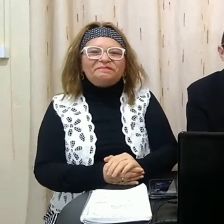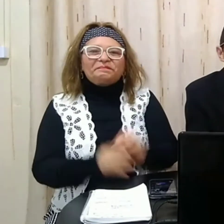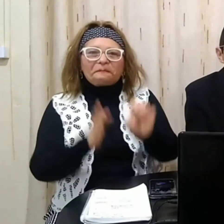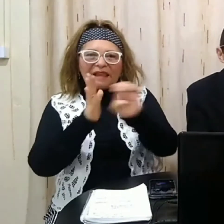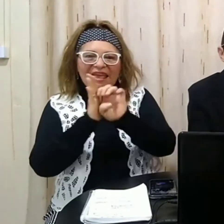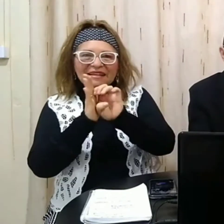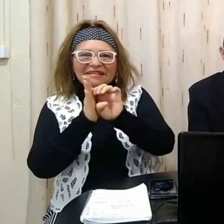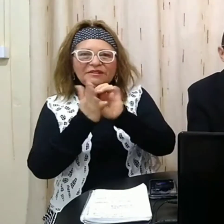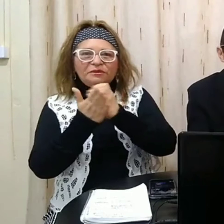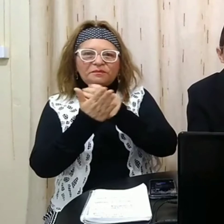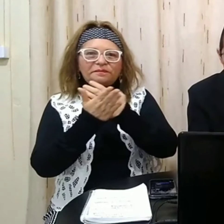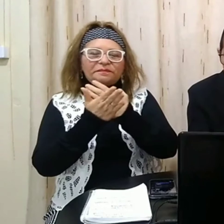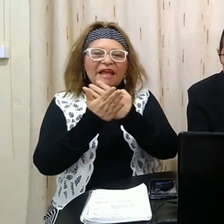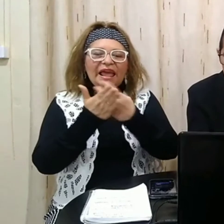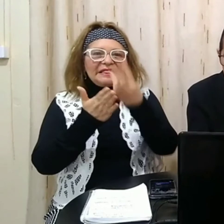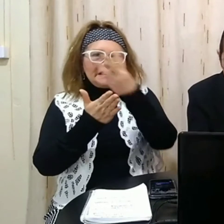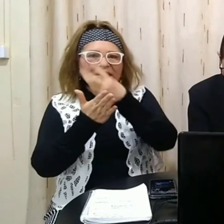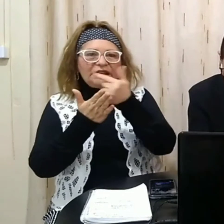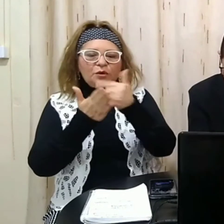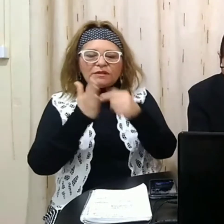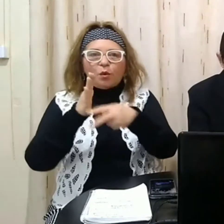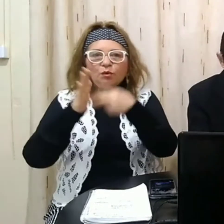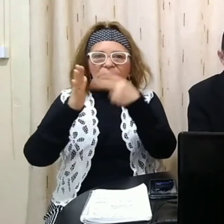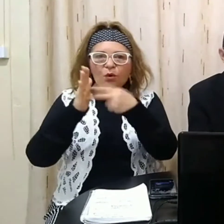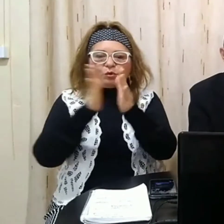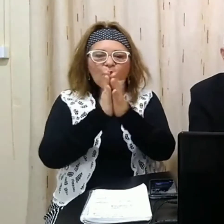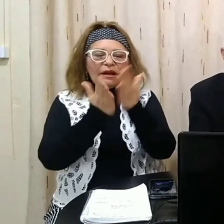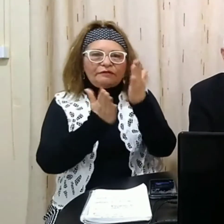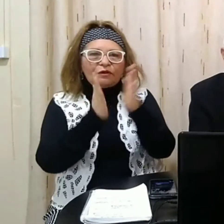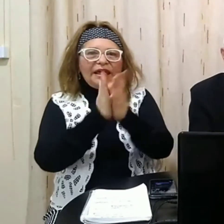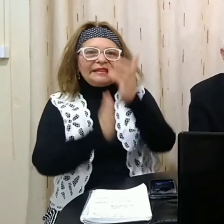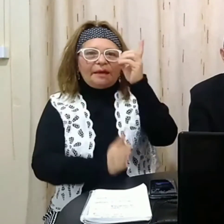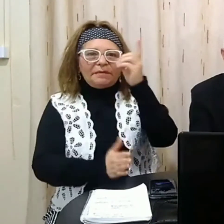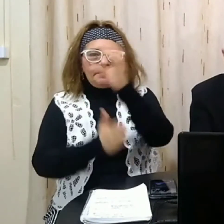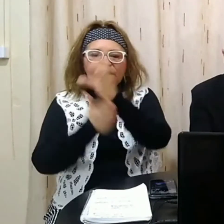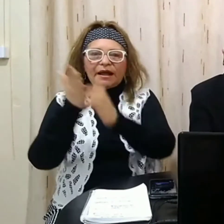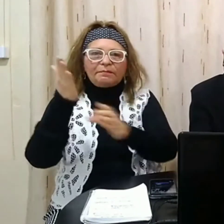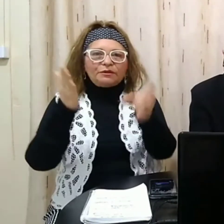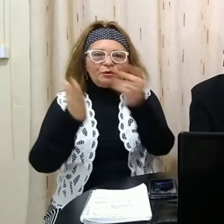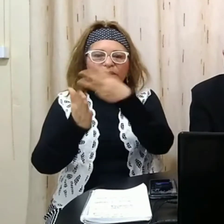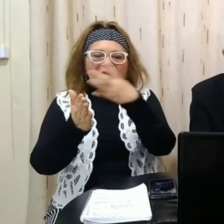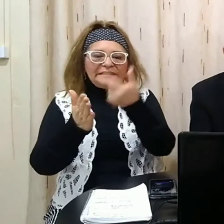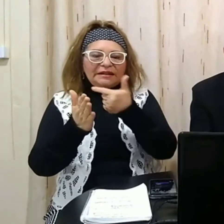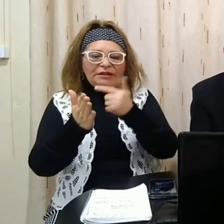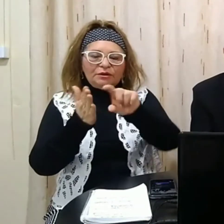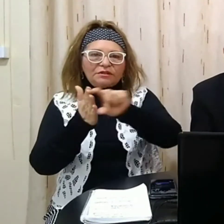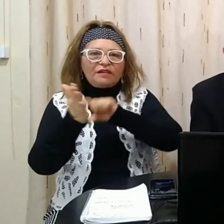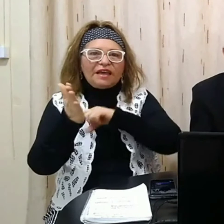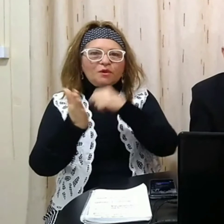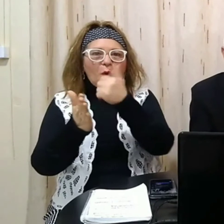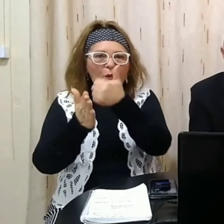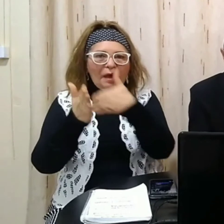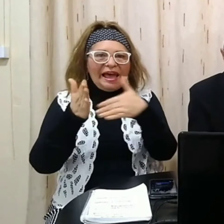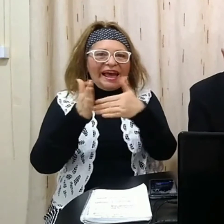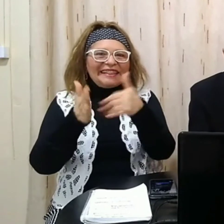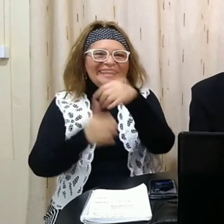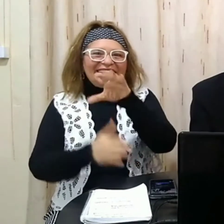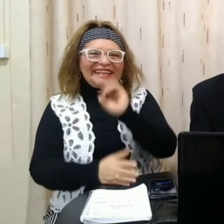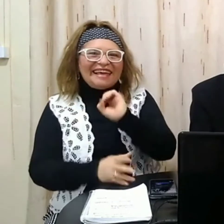Êxodo 32 é o segundo livro da Bíblia, capítulo 32, versos 1 a 10. Diz assim: